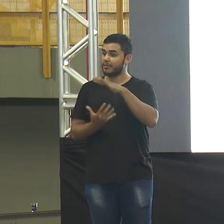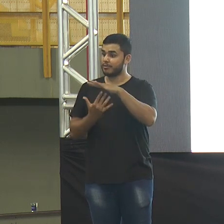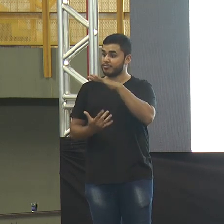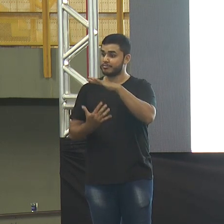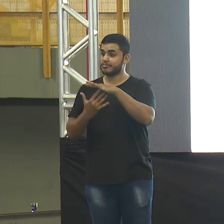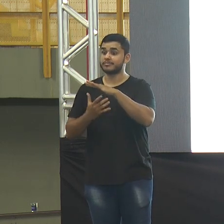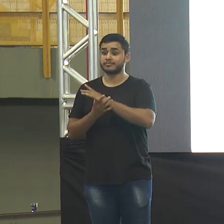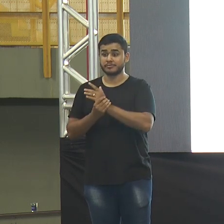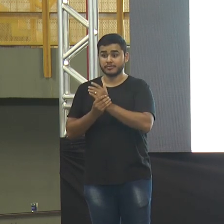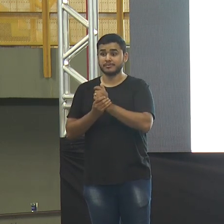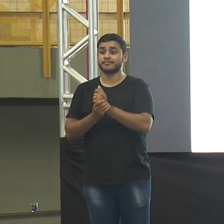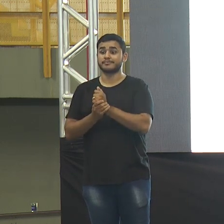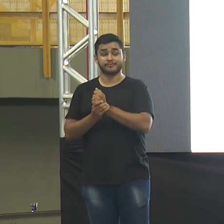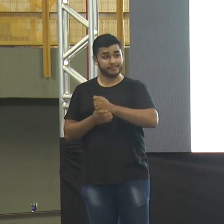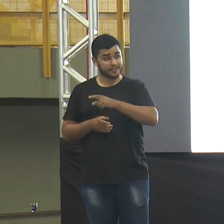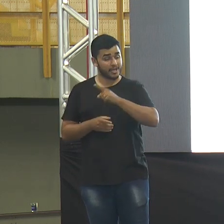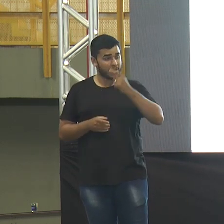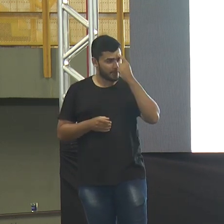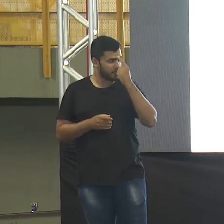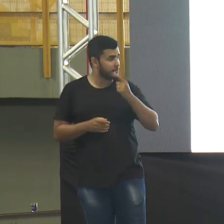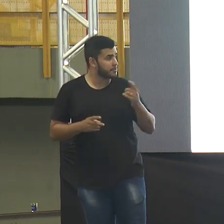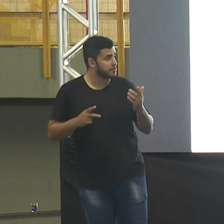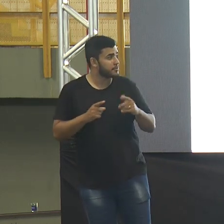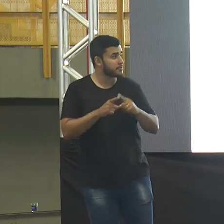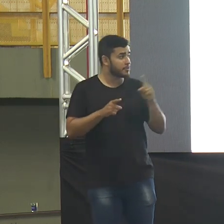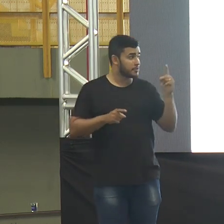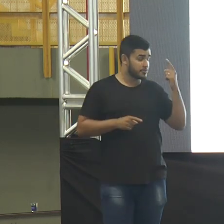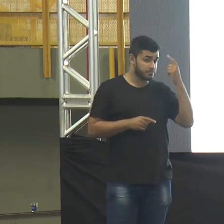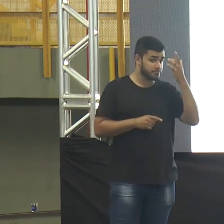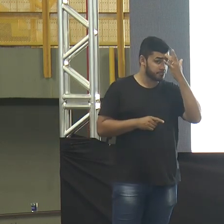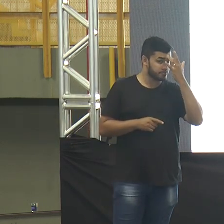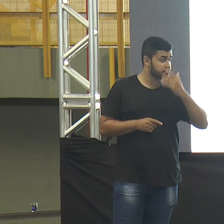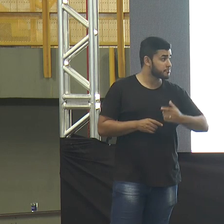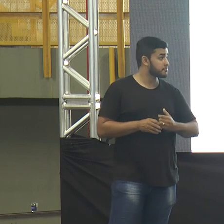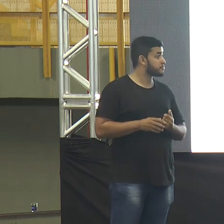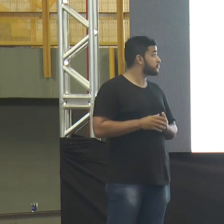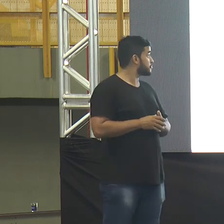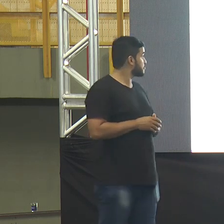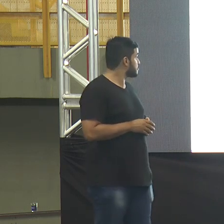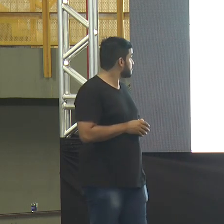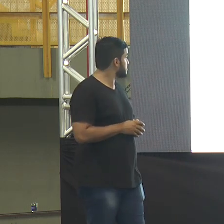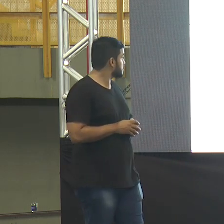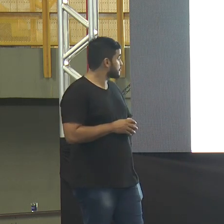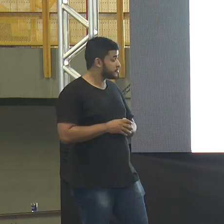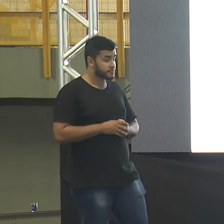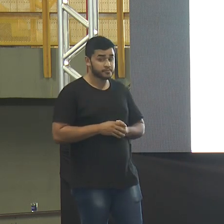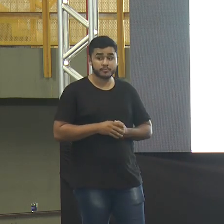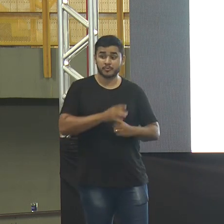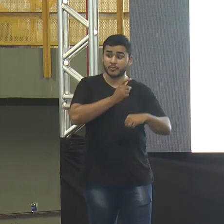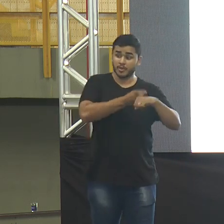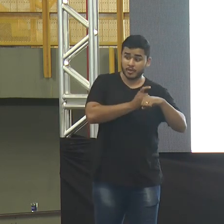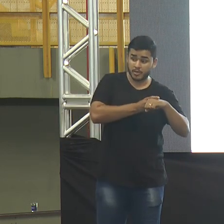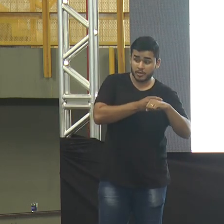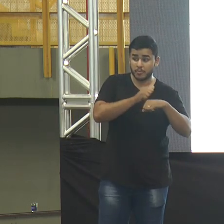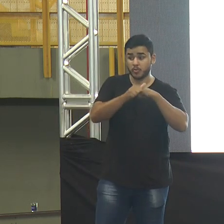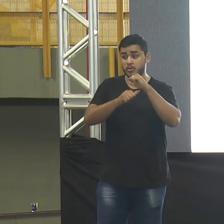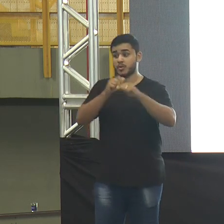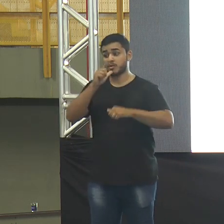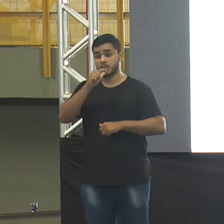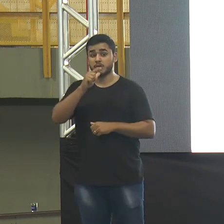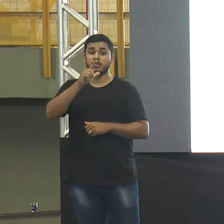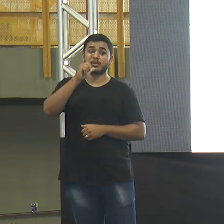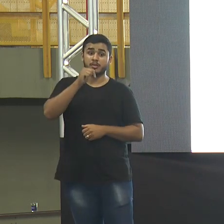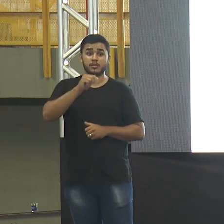nunca façam isso. E uma coisa que eu espero que ninguém nunca mais esqueça: toda vida que você tiver, ó, do sólido para o líquido, do líquido para o